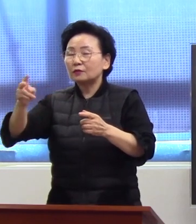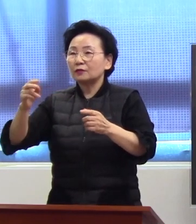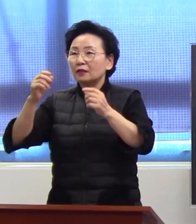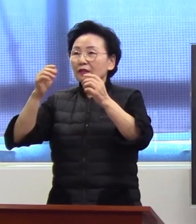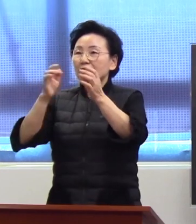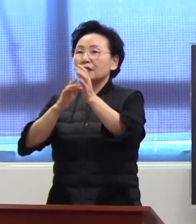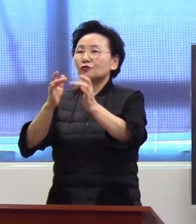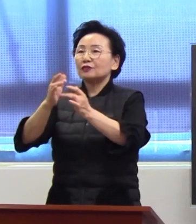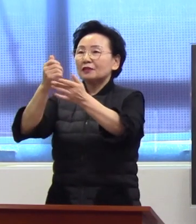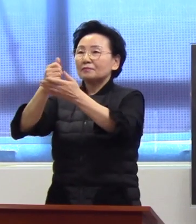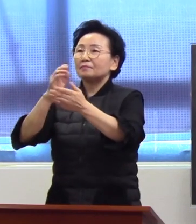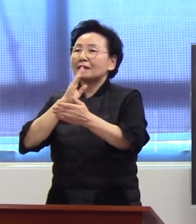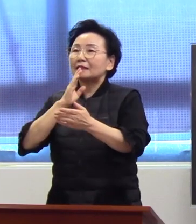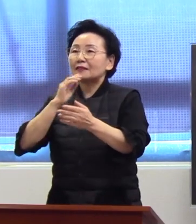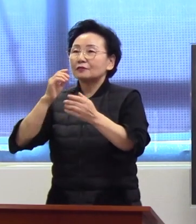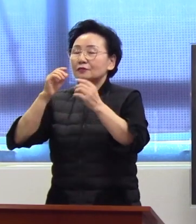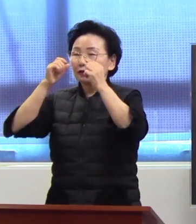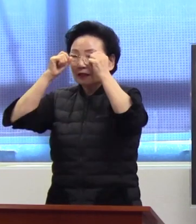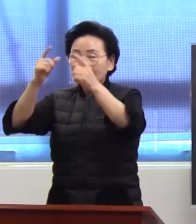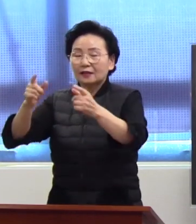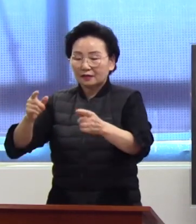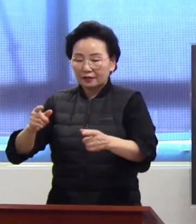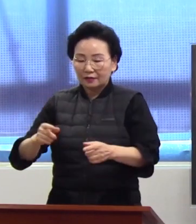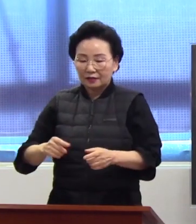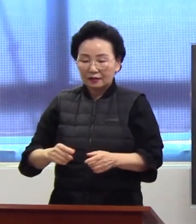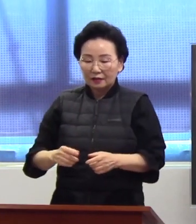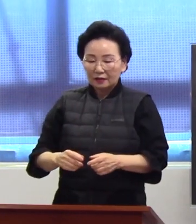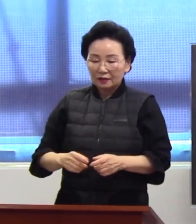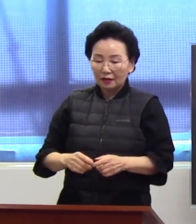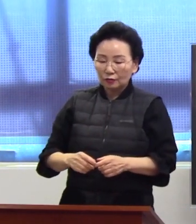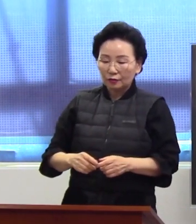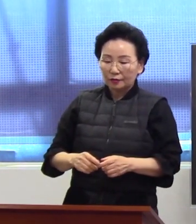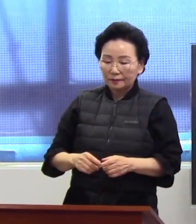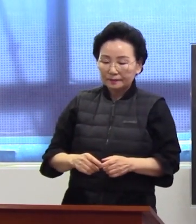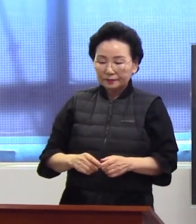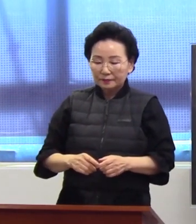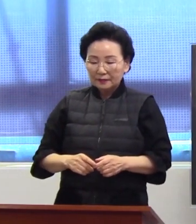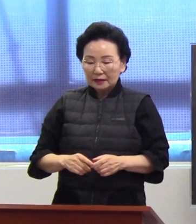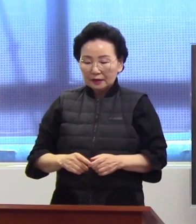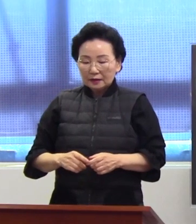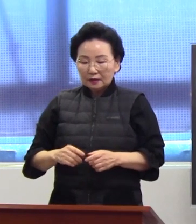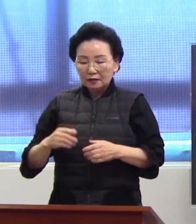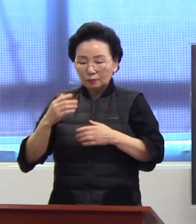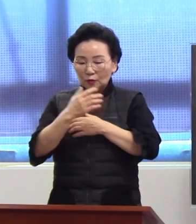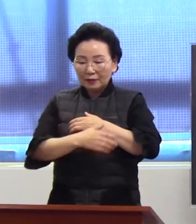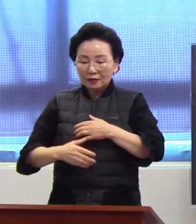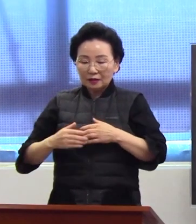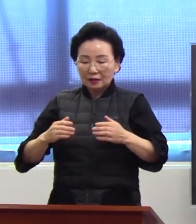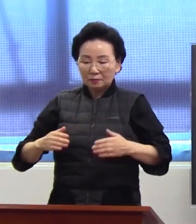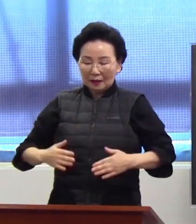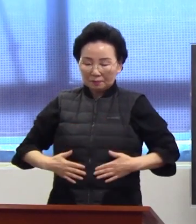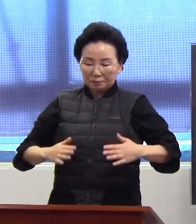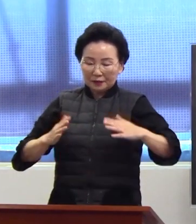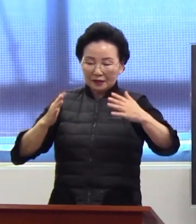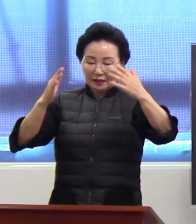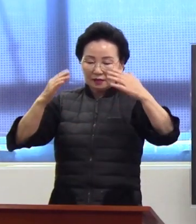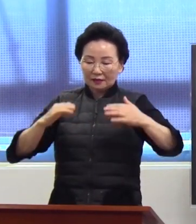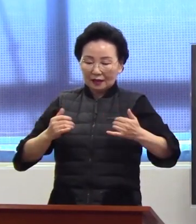바로 예수님 맞다 그러고서 깨달았대요. 그래가지고 그 몸에서 이제 막 빛이 나는